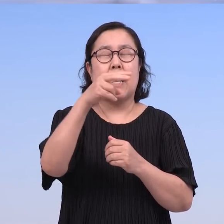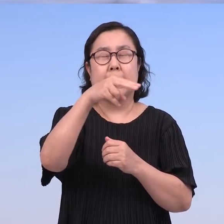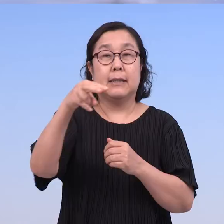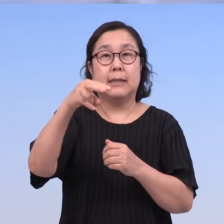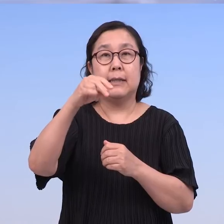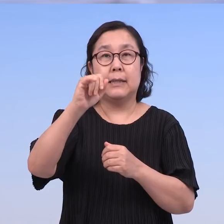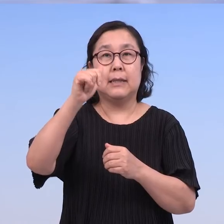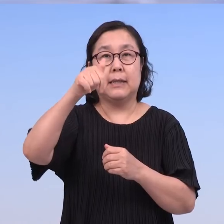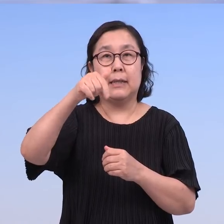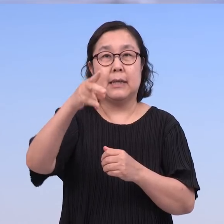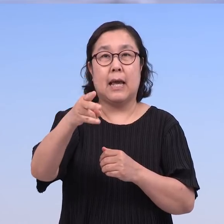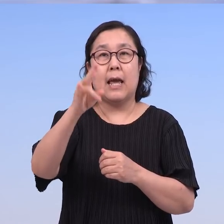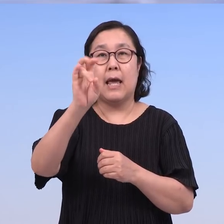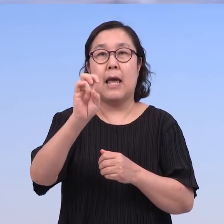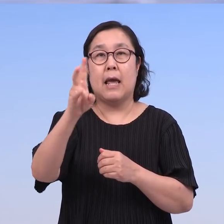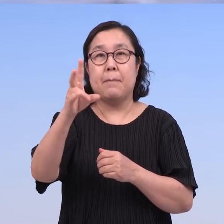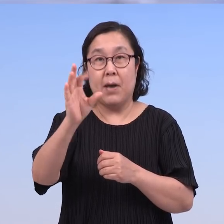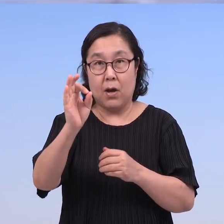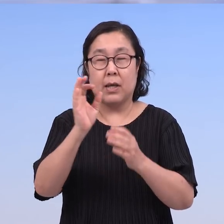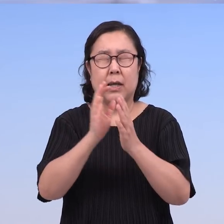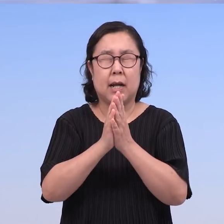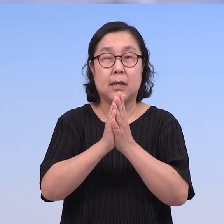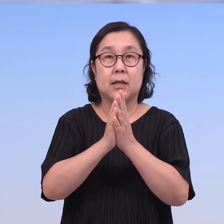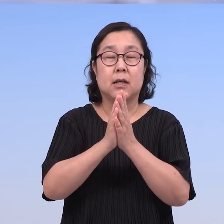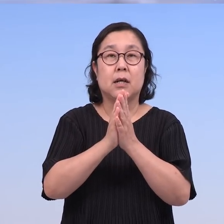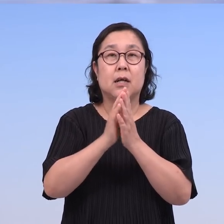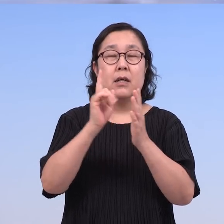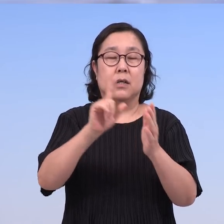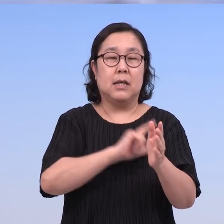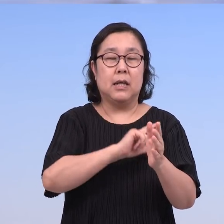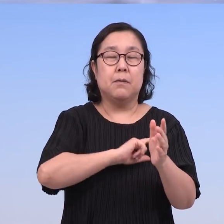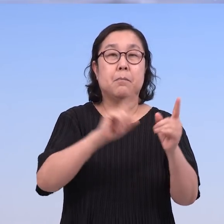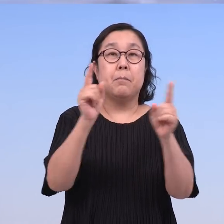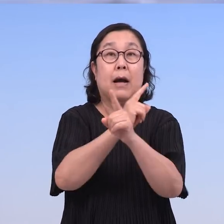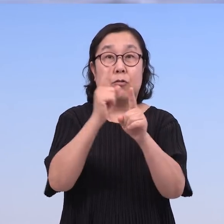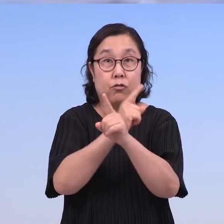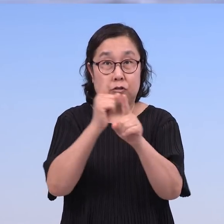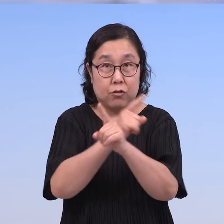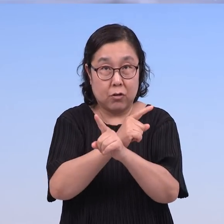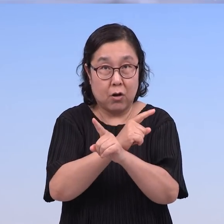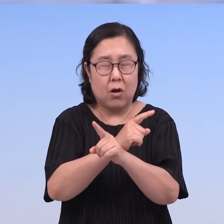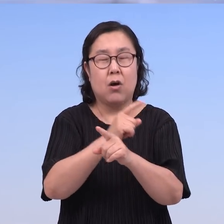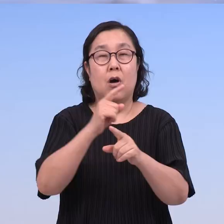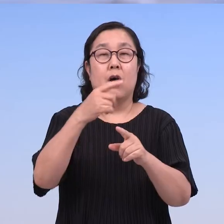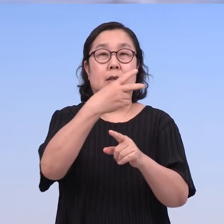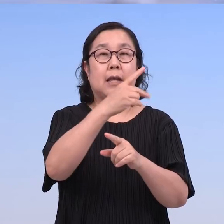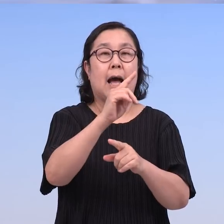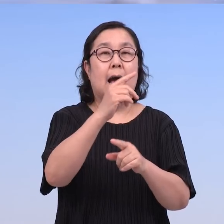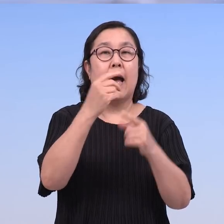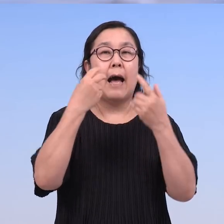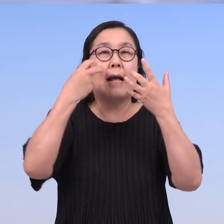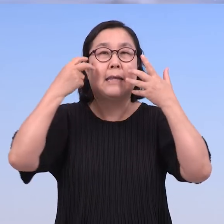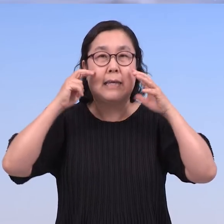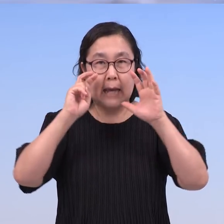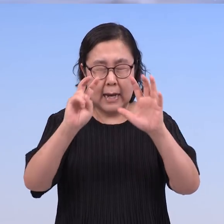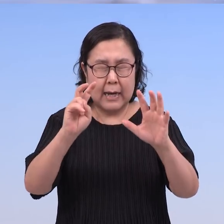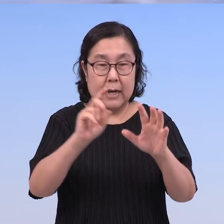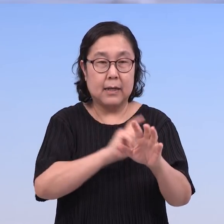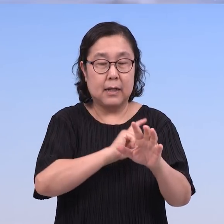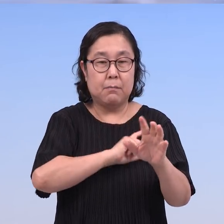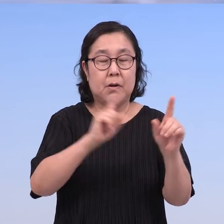명, 하나님은 나의 심판자, 이런 뜻을 가진 다니엘이라는 이름을 빼앗아 버리고 그